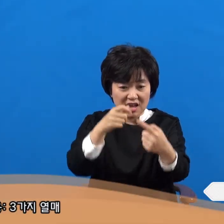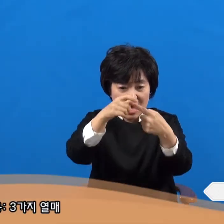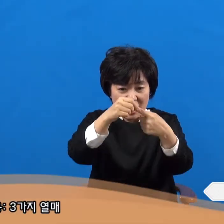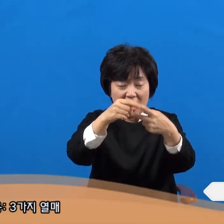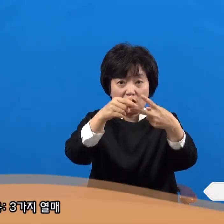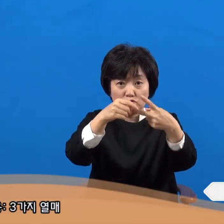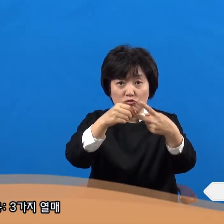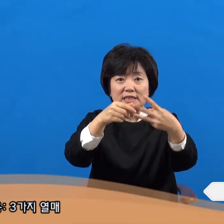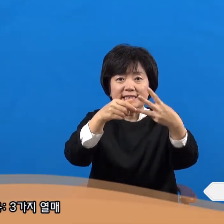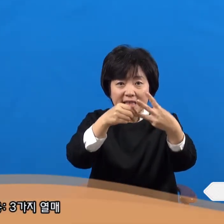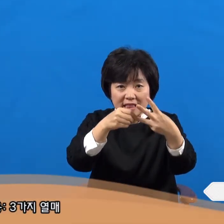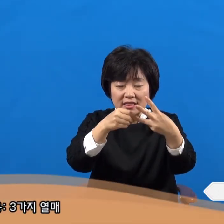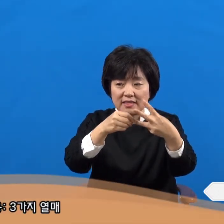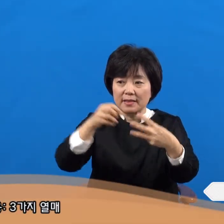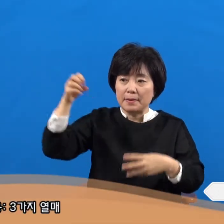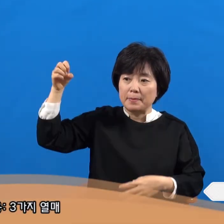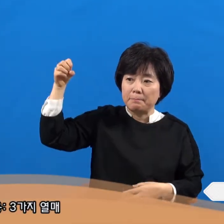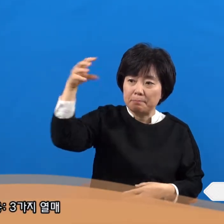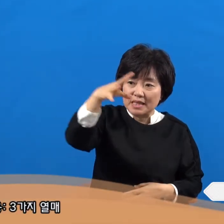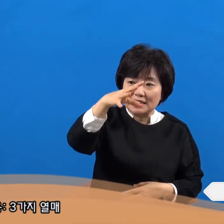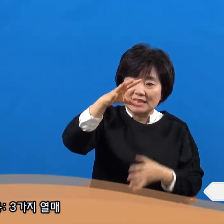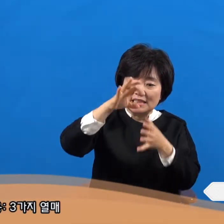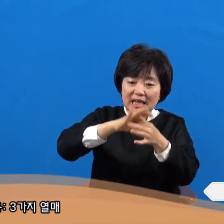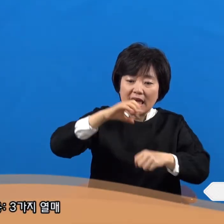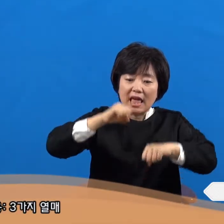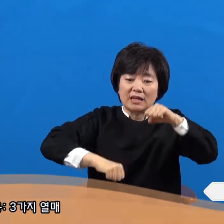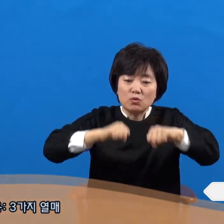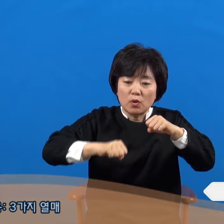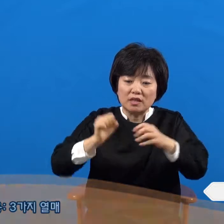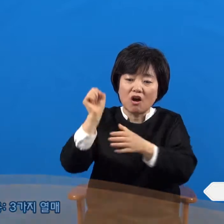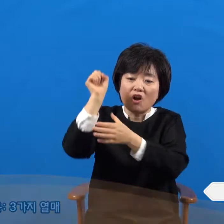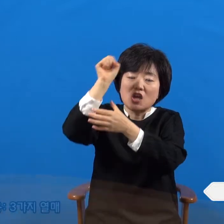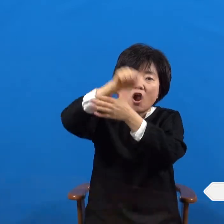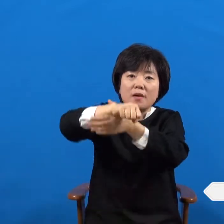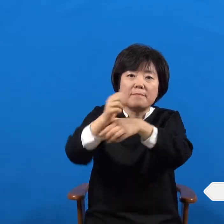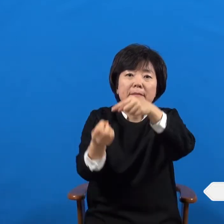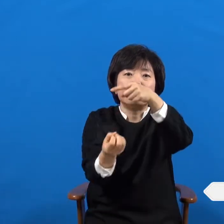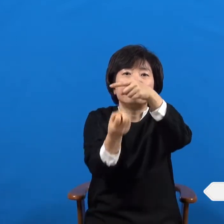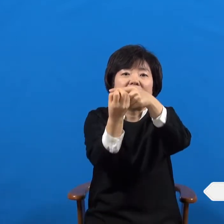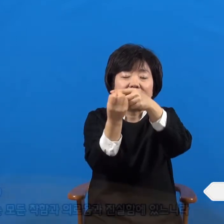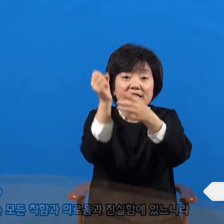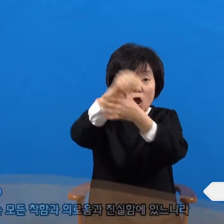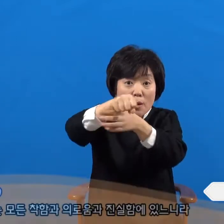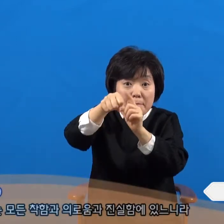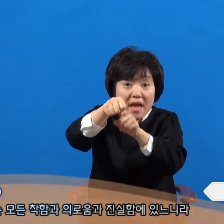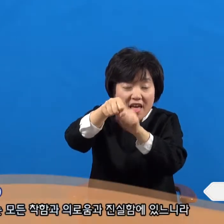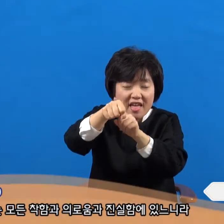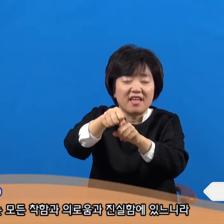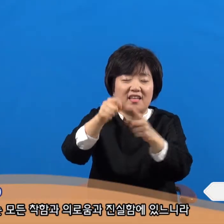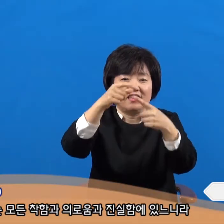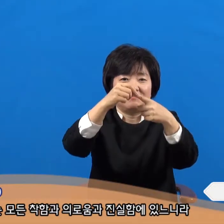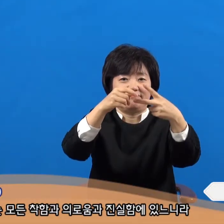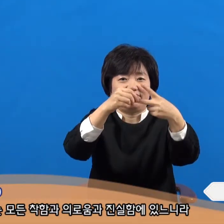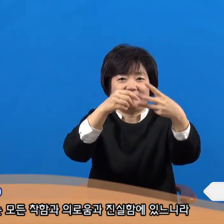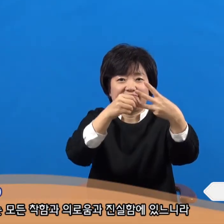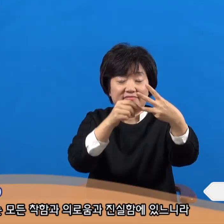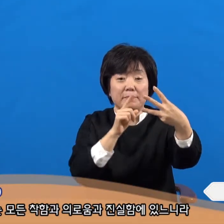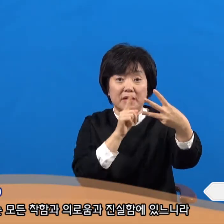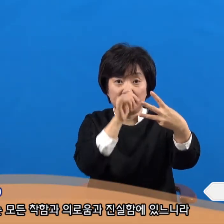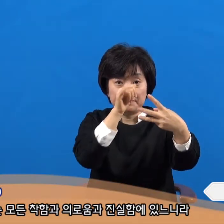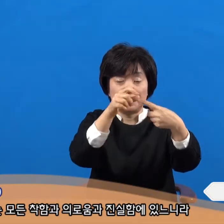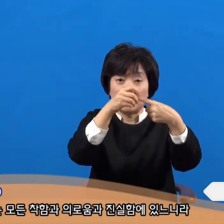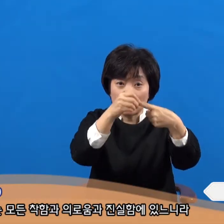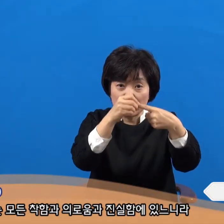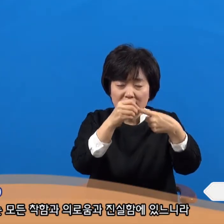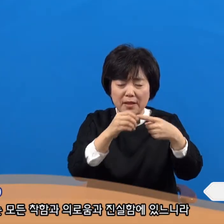빛의 열매에 대하여 말씀하고 있습니다. 9절 말씀입니다. 빛의 열매는